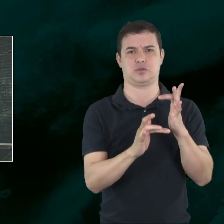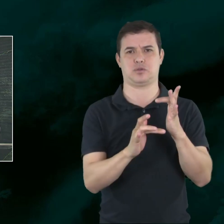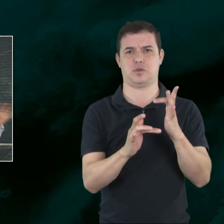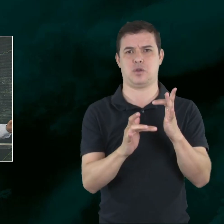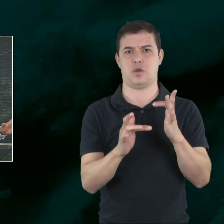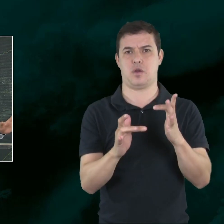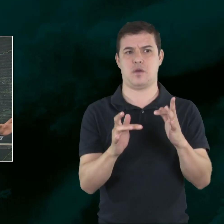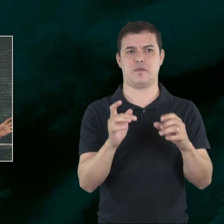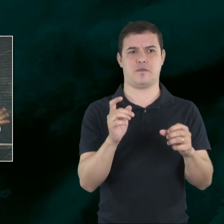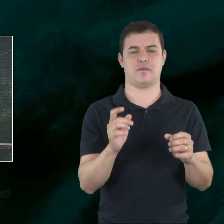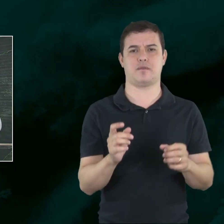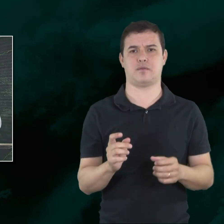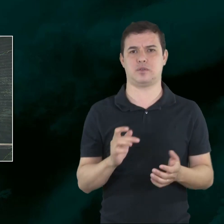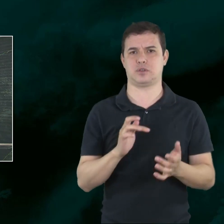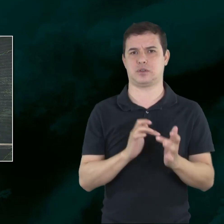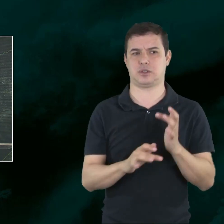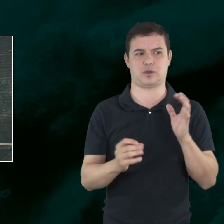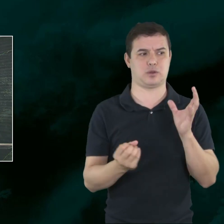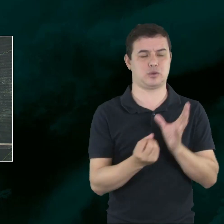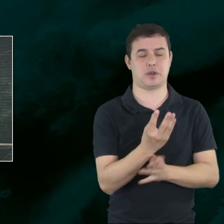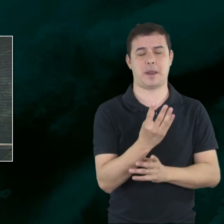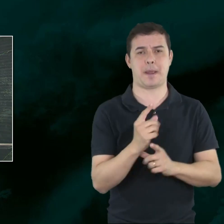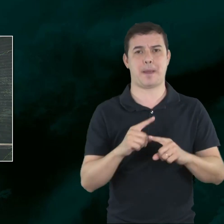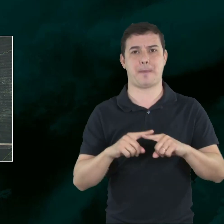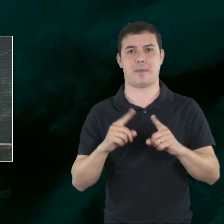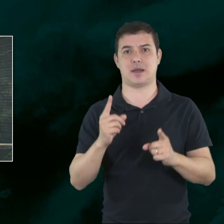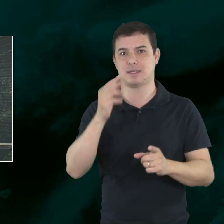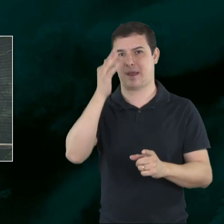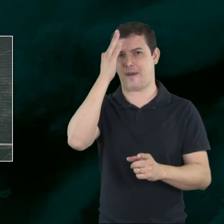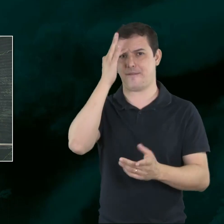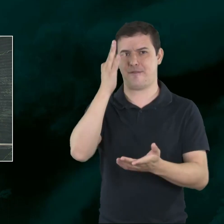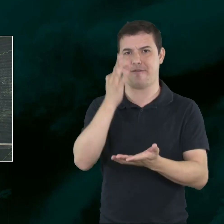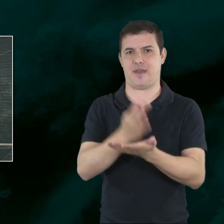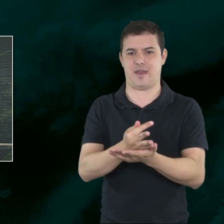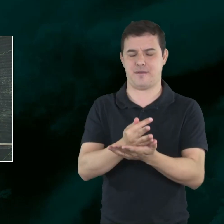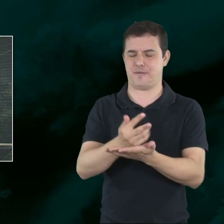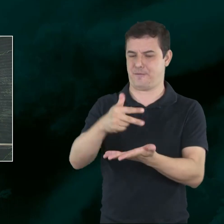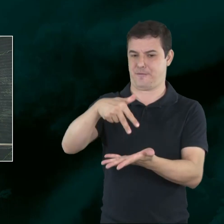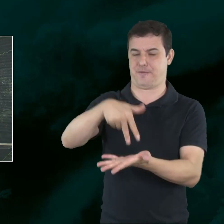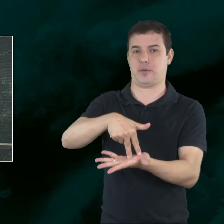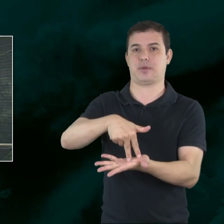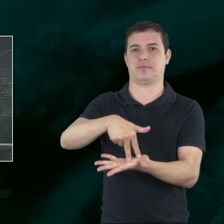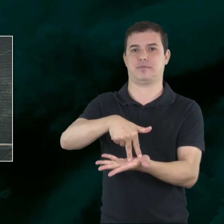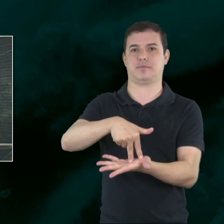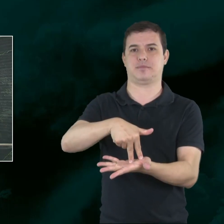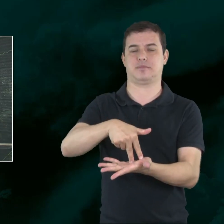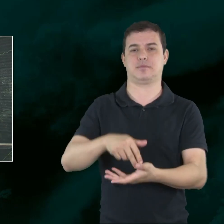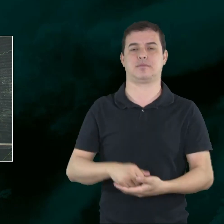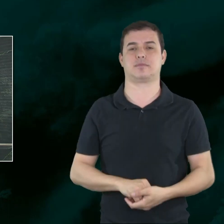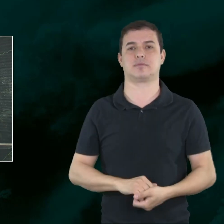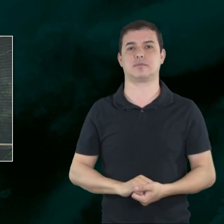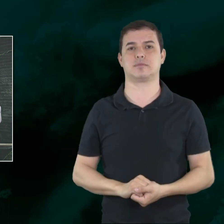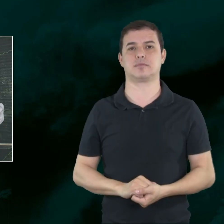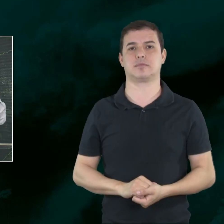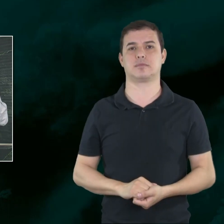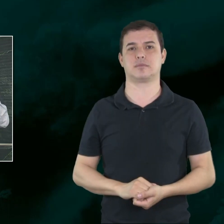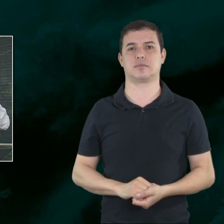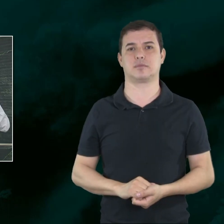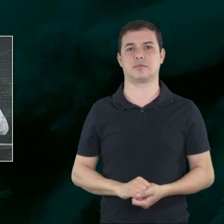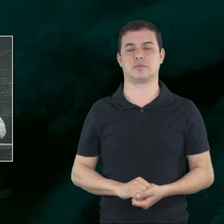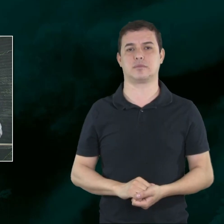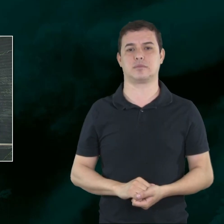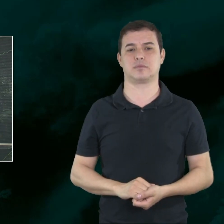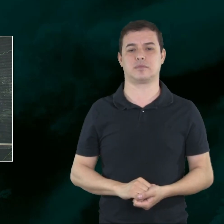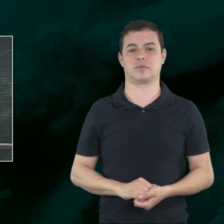nossa fé não vai balançar, né? Queridos irmãos, essa é a minha preocupação, né? Muito bem, então, vamos lá. Aí sim, no